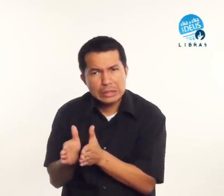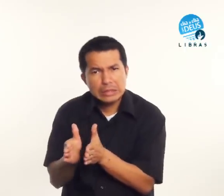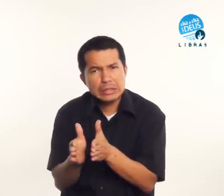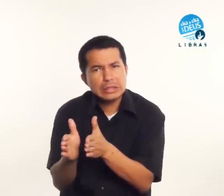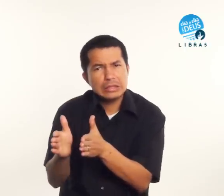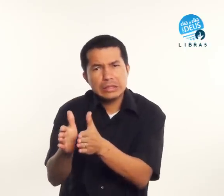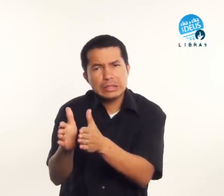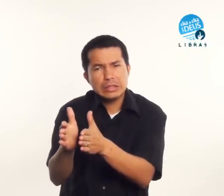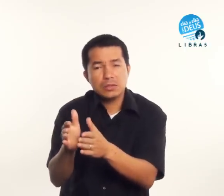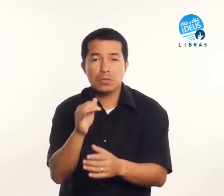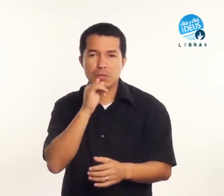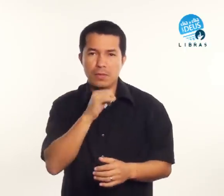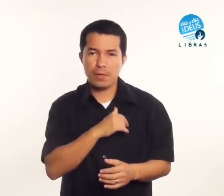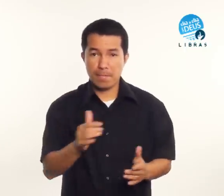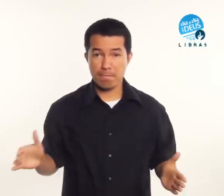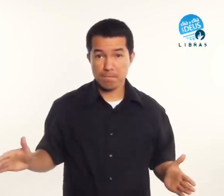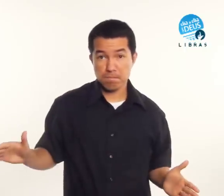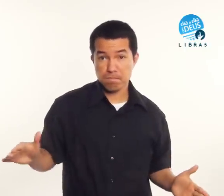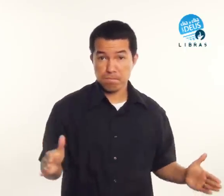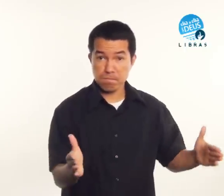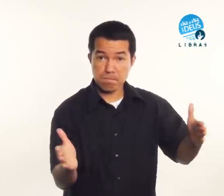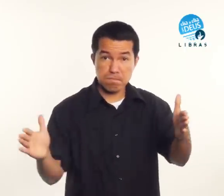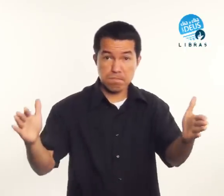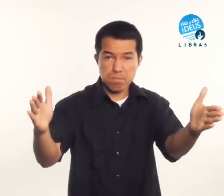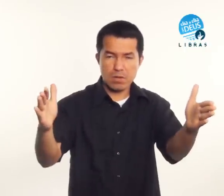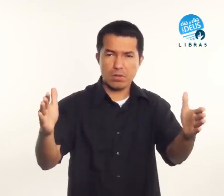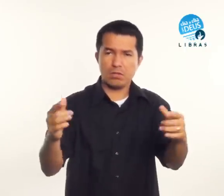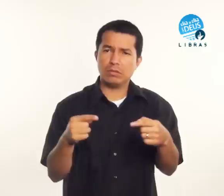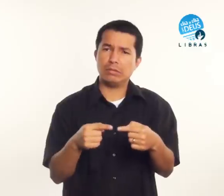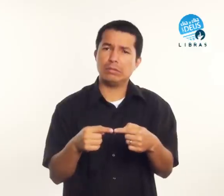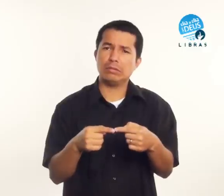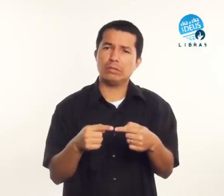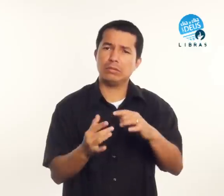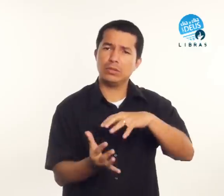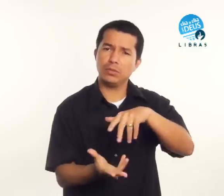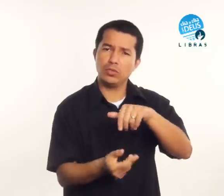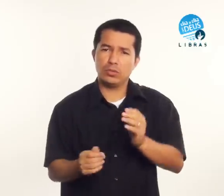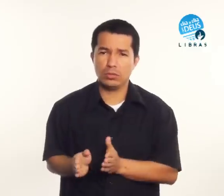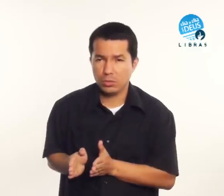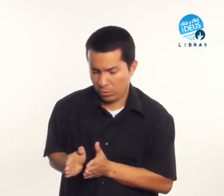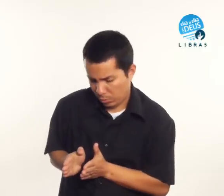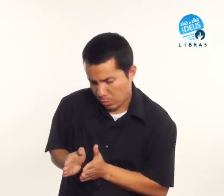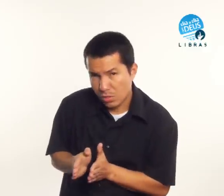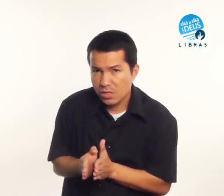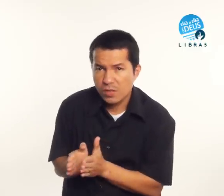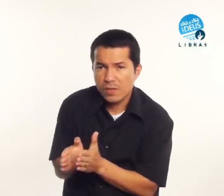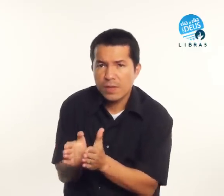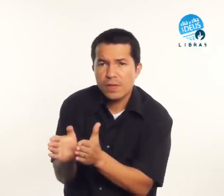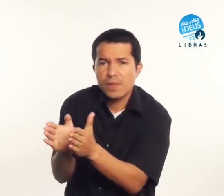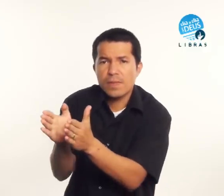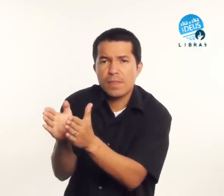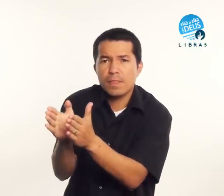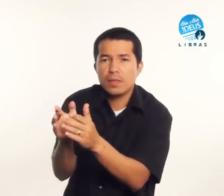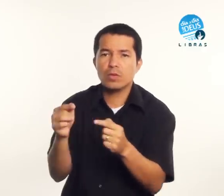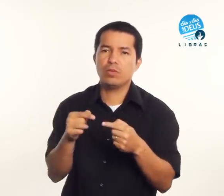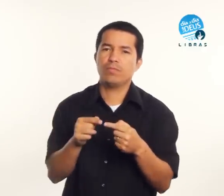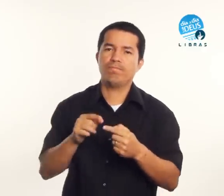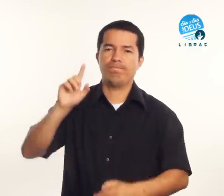com a multidão, que é o caminho largo. Agora, a Bíblia diz que o caminho largo tem um fim, a perdição eterna.